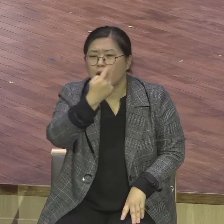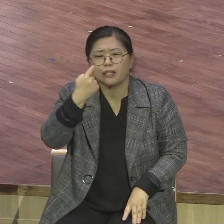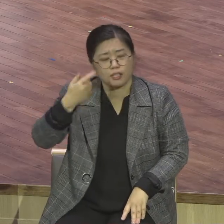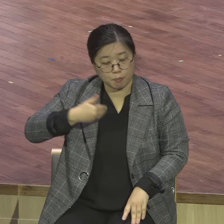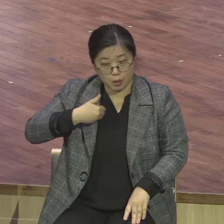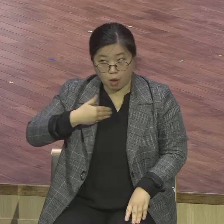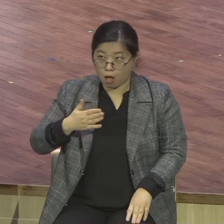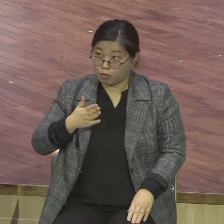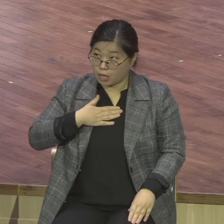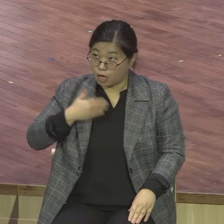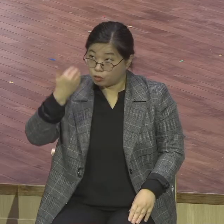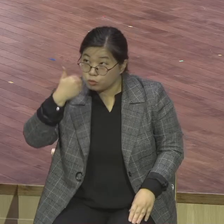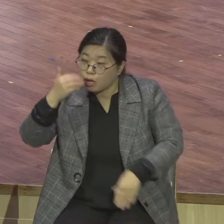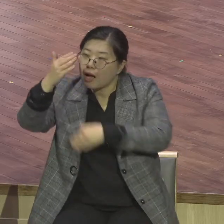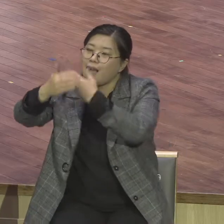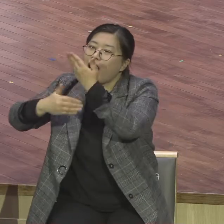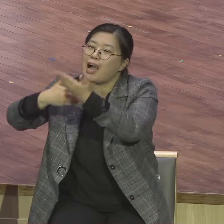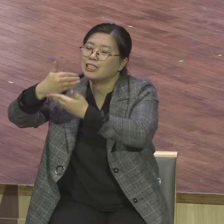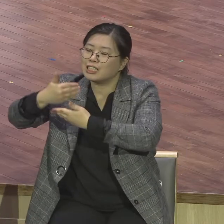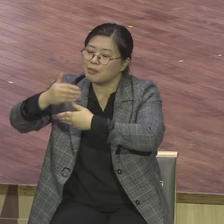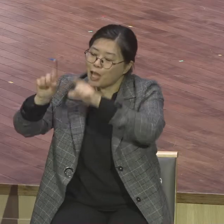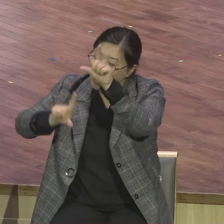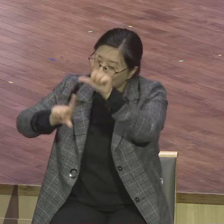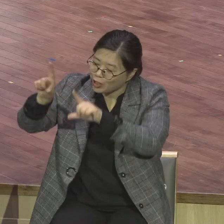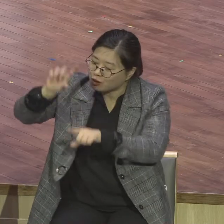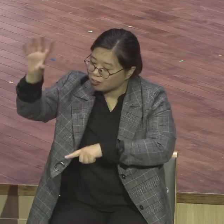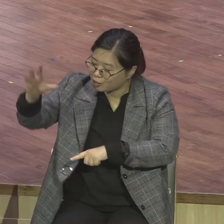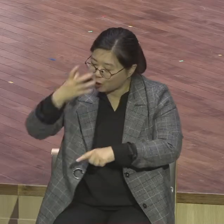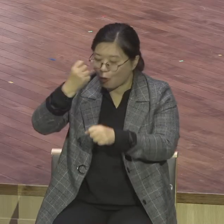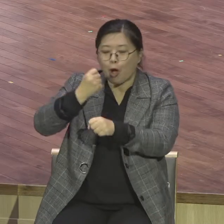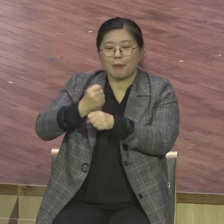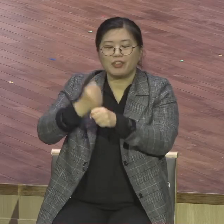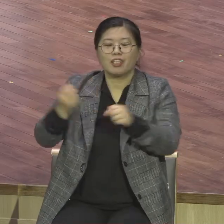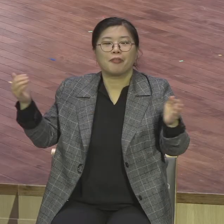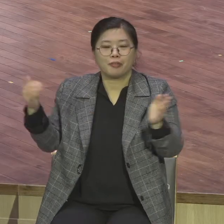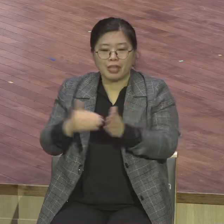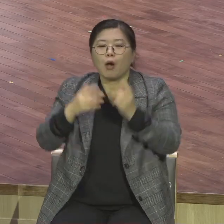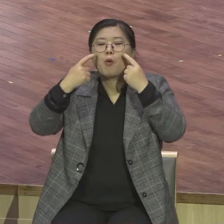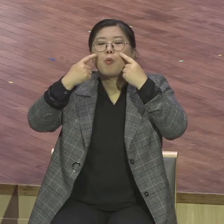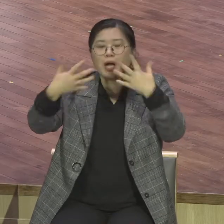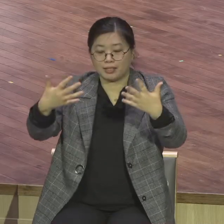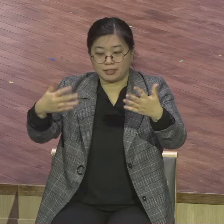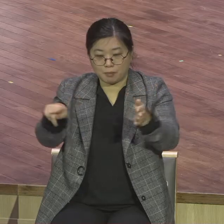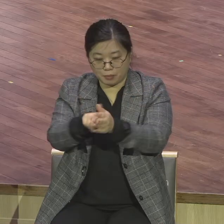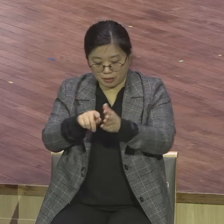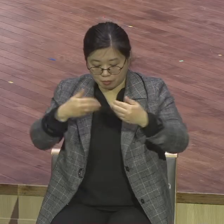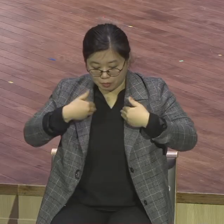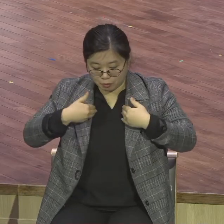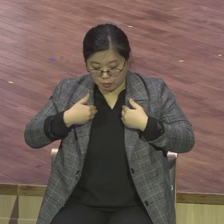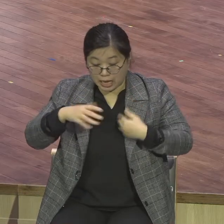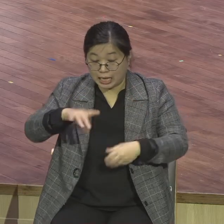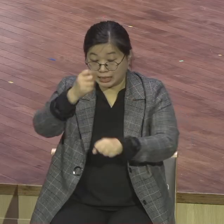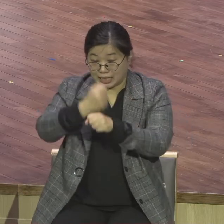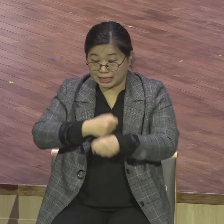아니라니까 하나님의 형상으로 지음받은 존재 이거 놓치면 안 돼요. 창세기 1장 27절입니다. 하나님의 형상대로